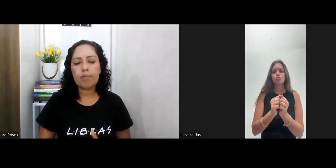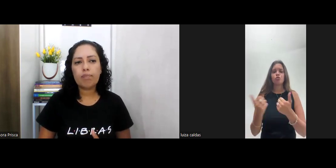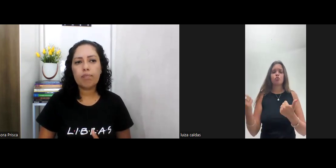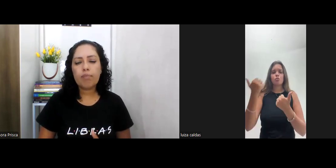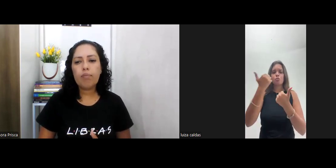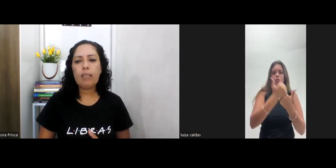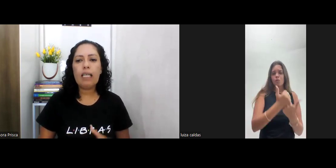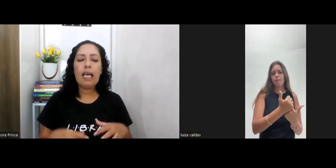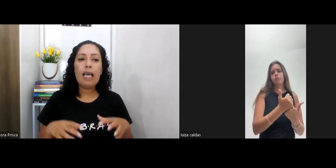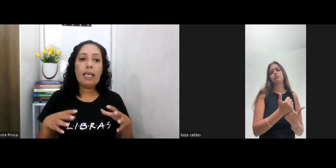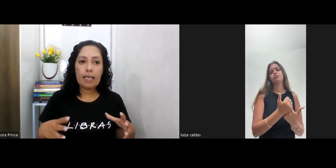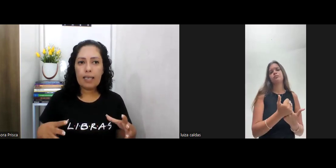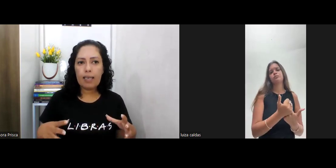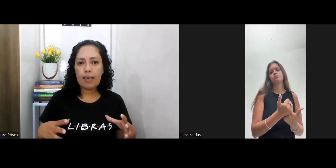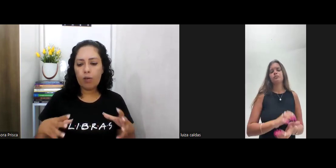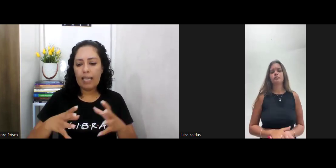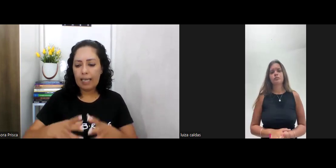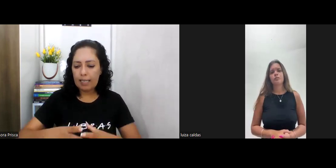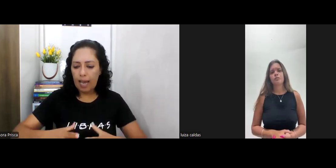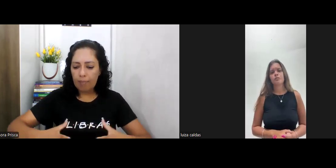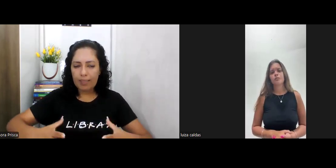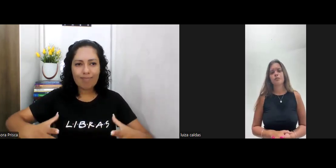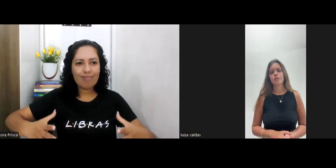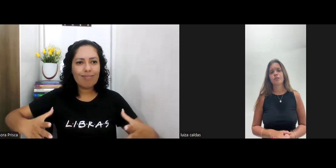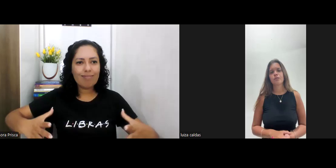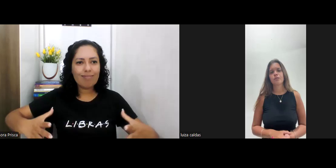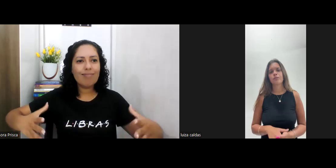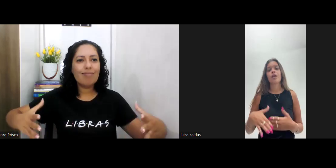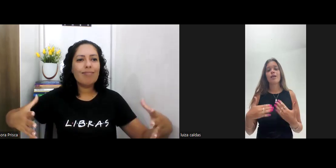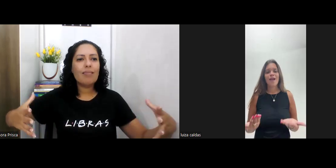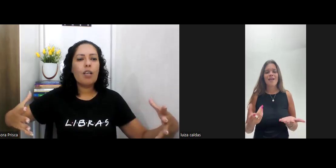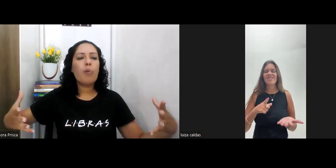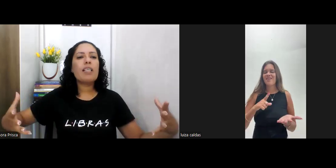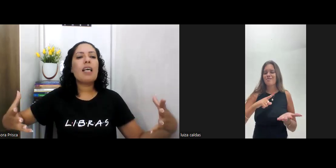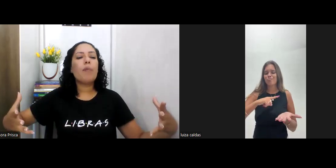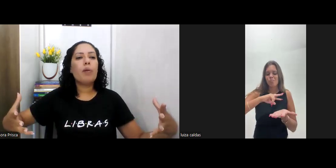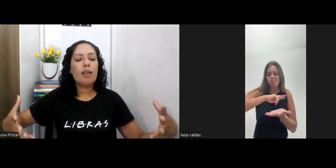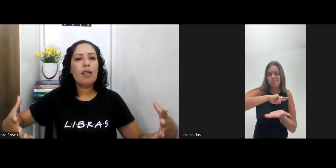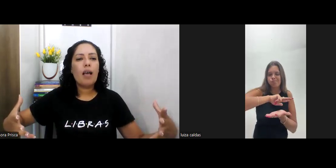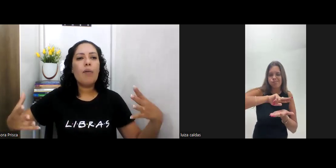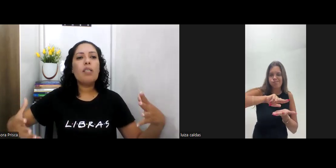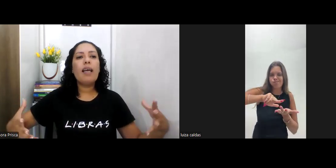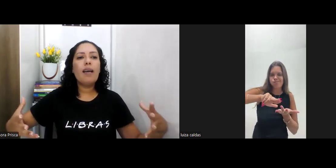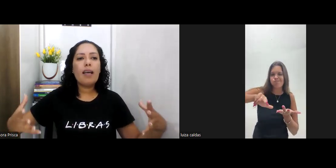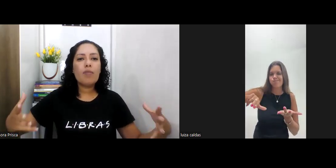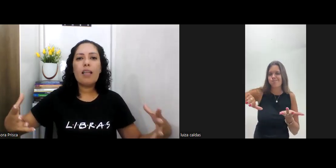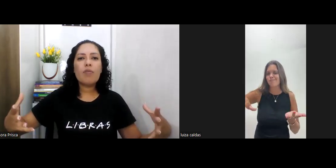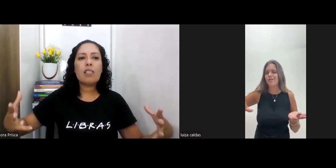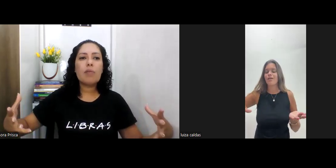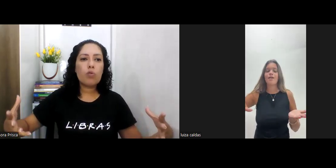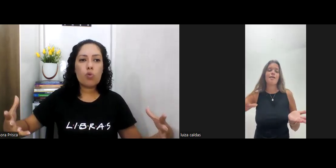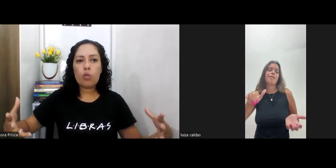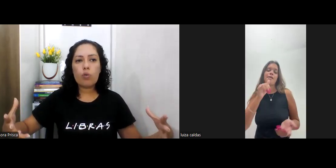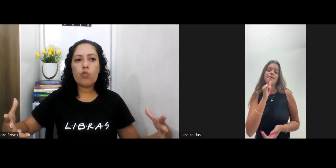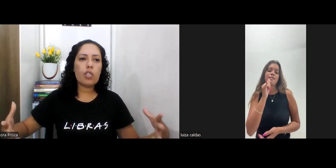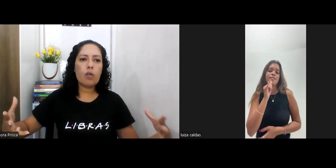pessoa. E aí o leque ele abre. Por exemplo, a mulher, ela vai lá fazer